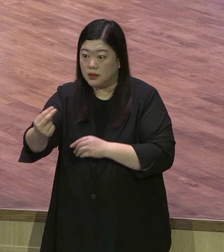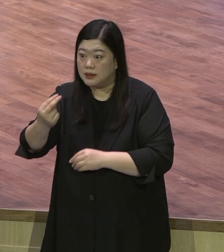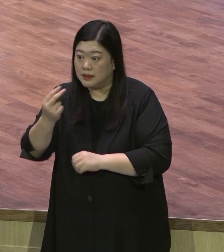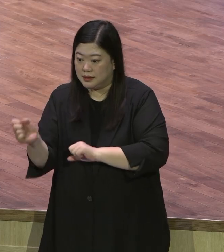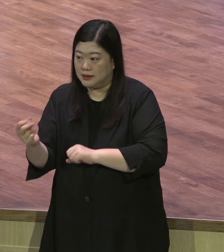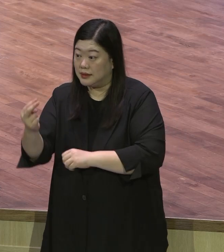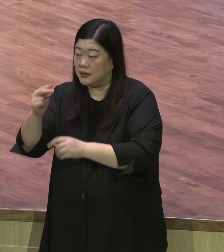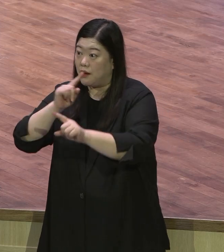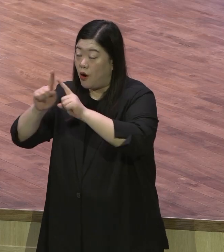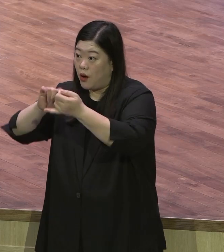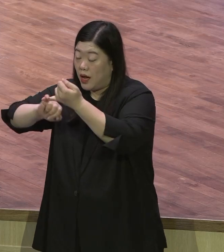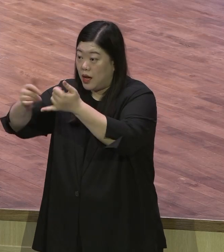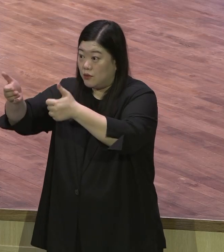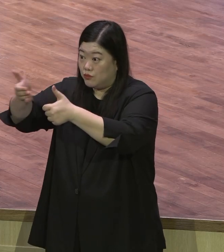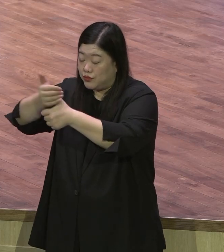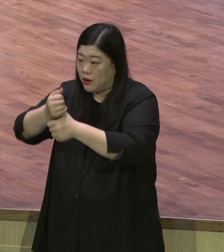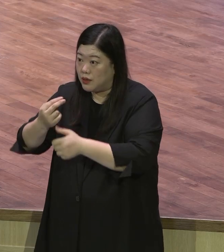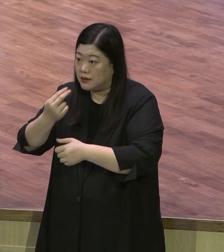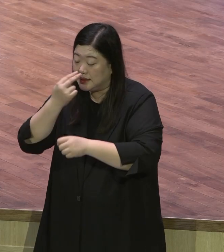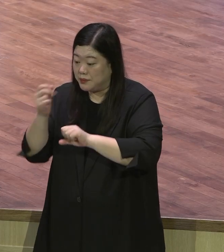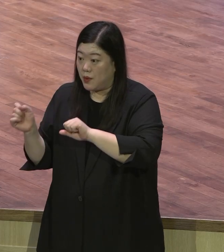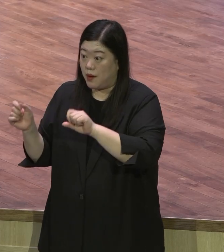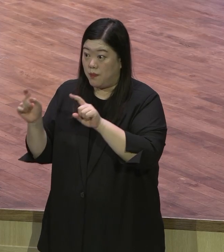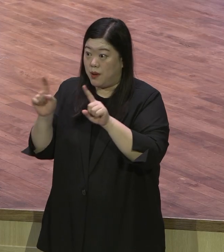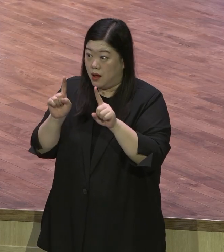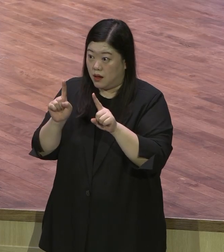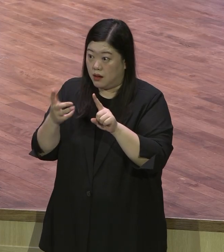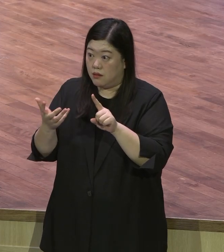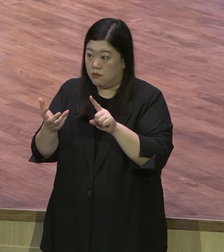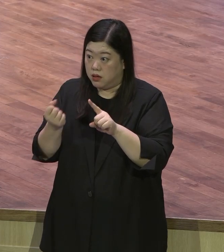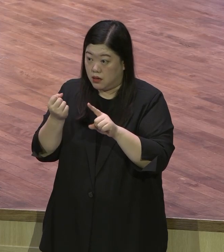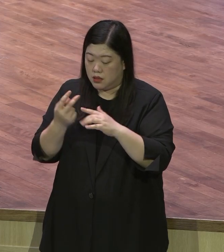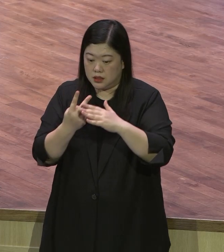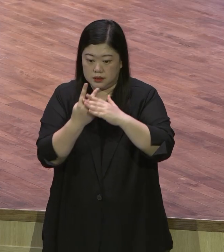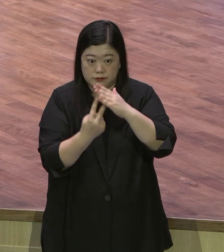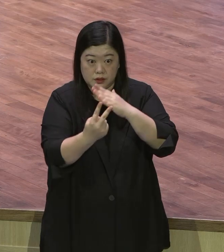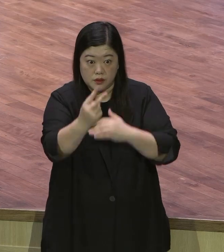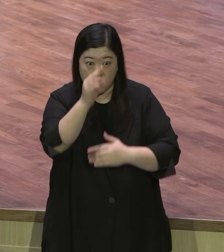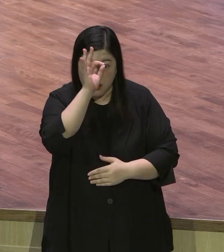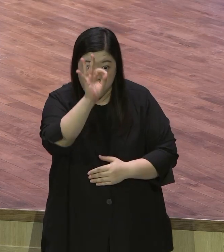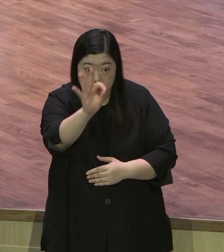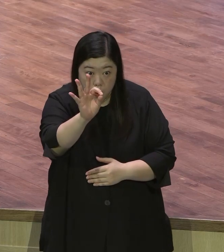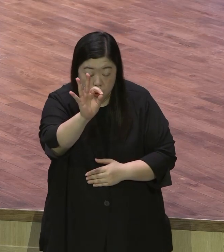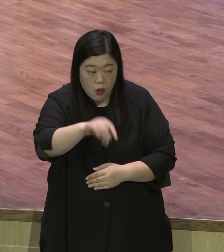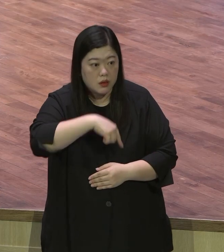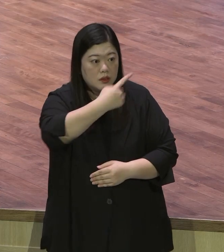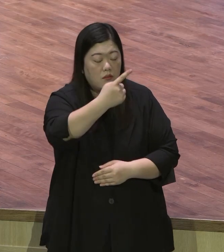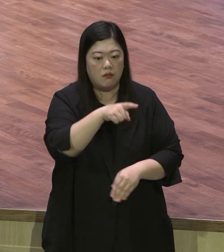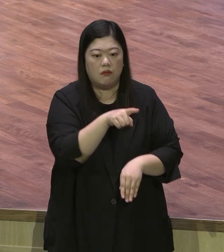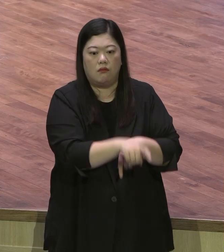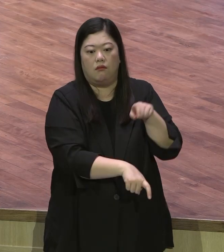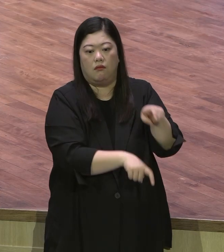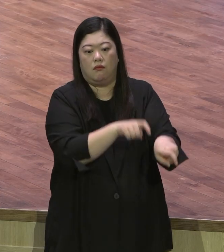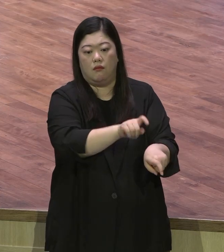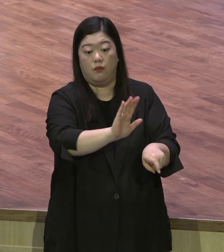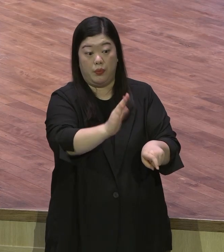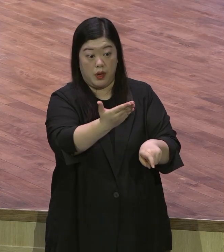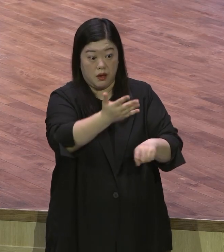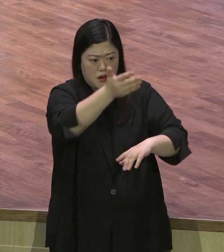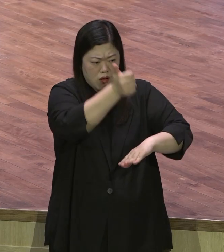자는 하나님께서 보이신 비전을 향하여 나간다. 결과적으로 하나님께서 허락하신 뭘? 기업을 얻게